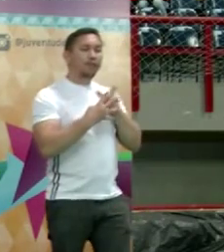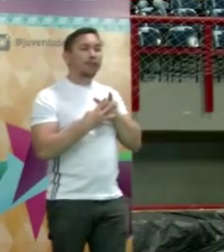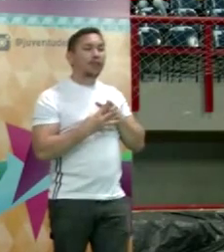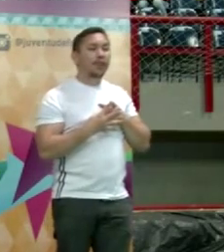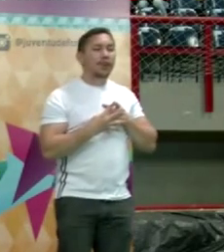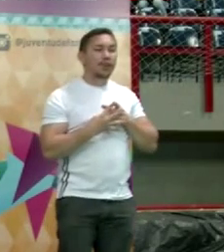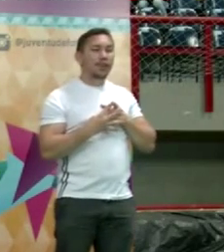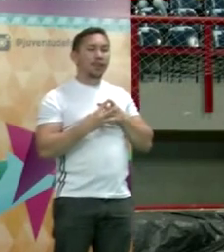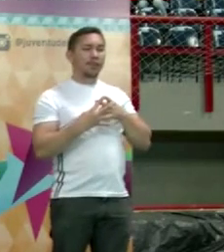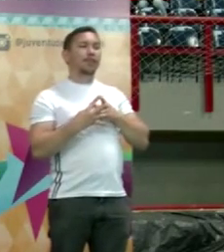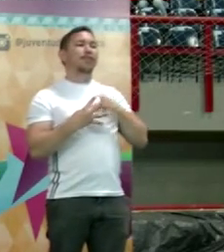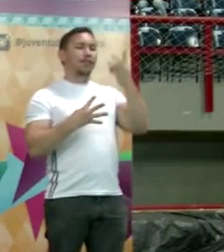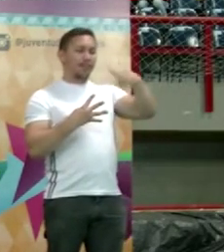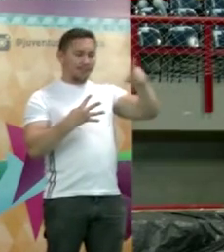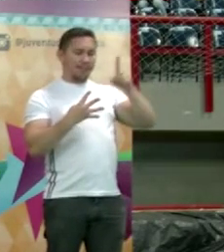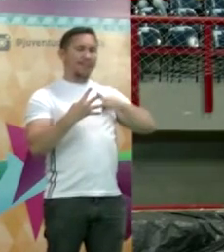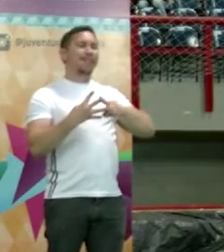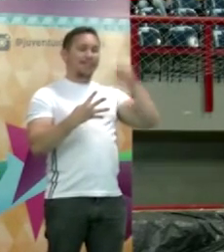4.